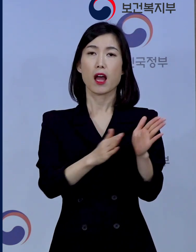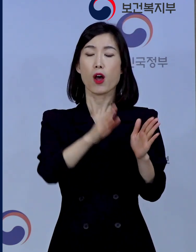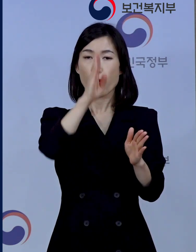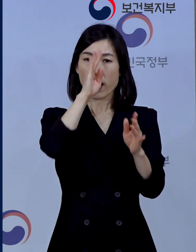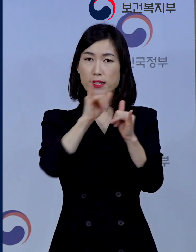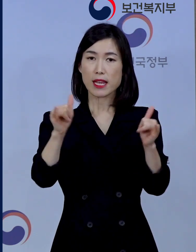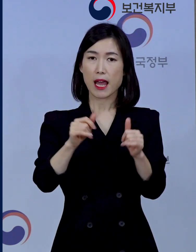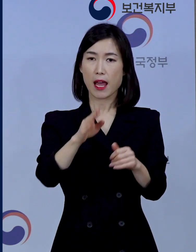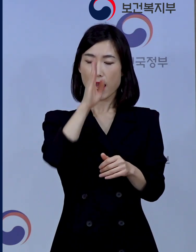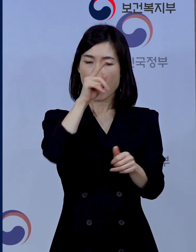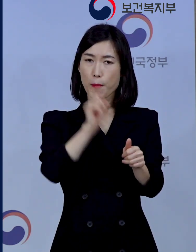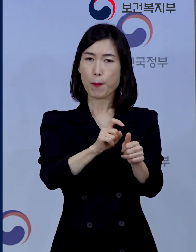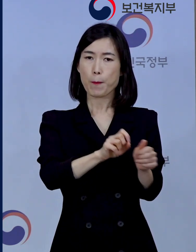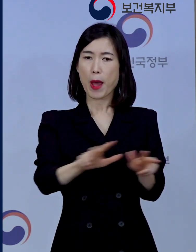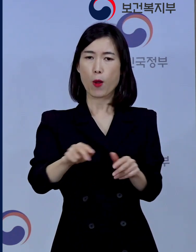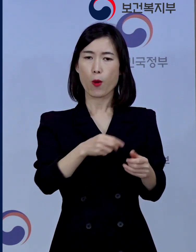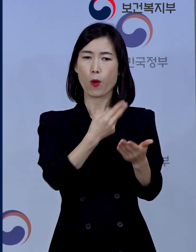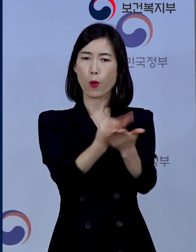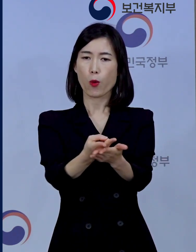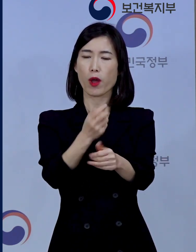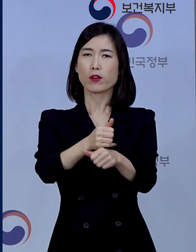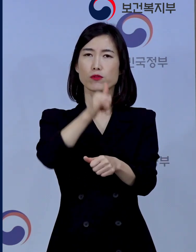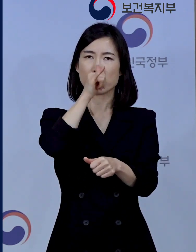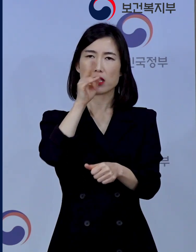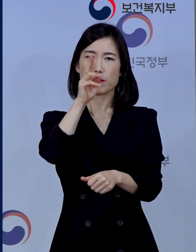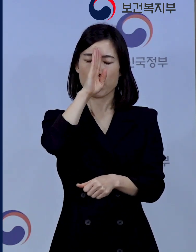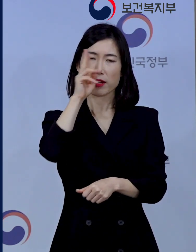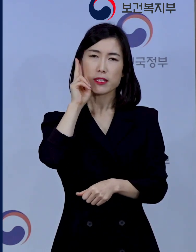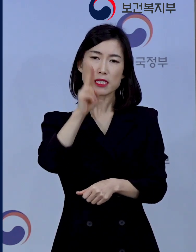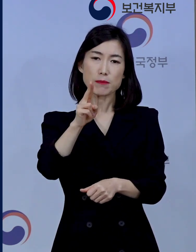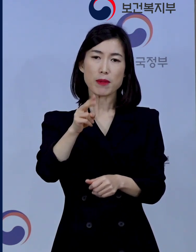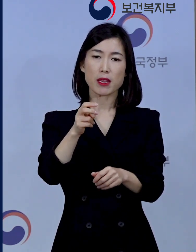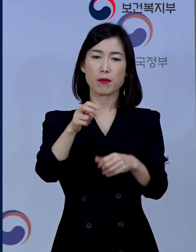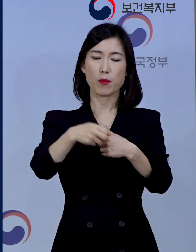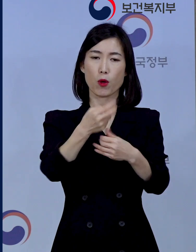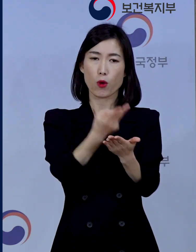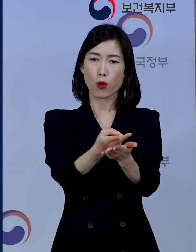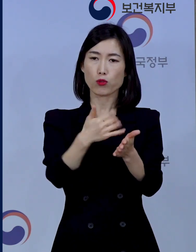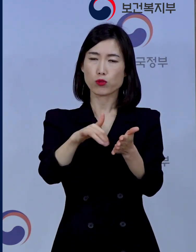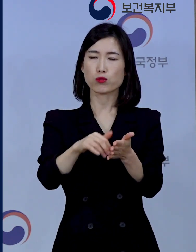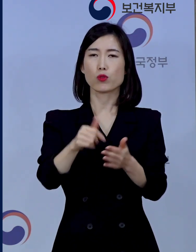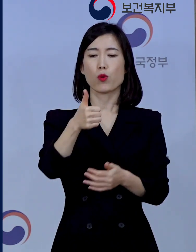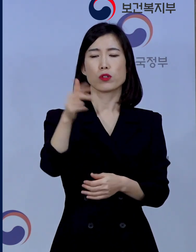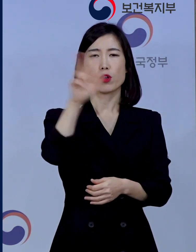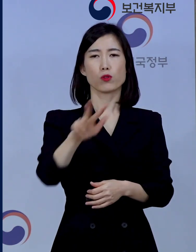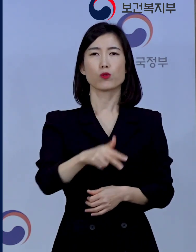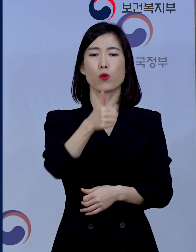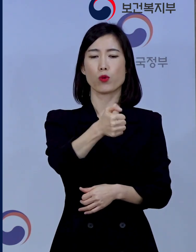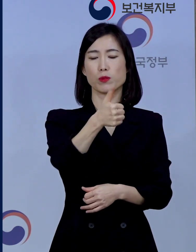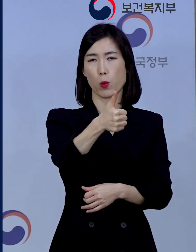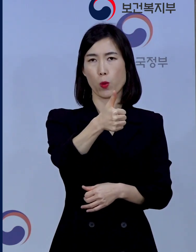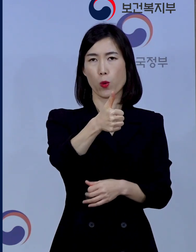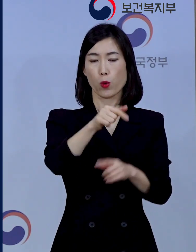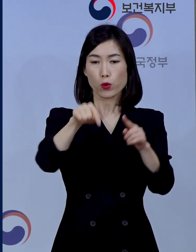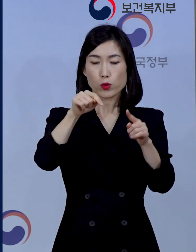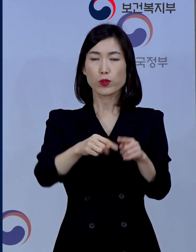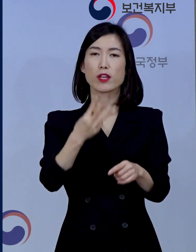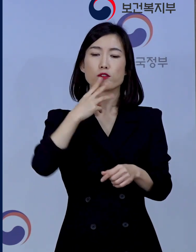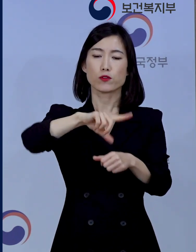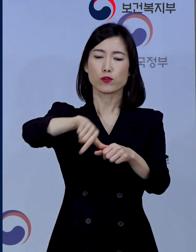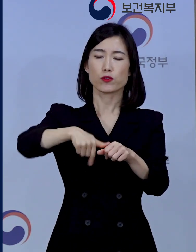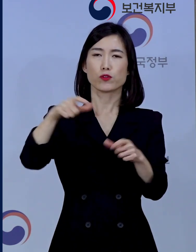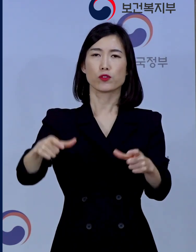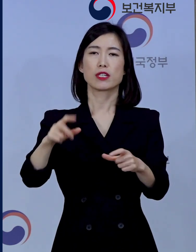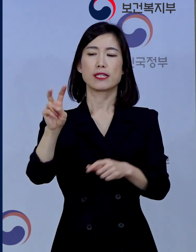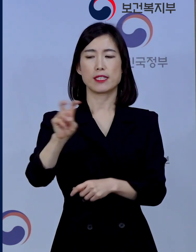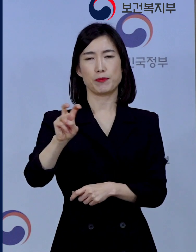바로 입원할 수 있는 중환자 병상은 아직 전국 55병상, 수도권 20병상이 남아